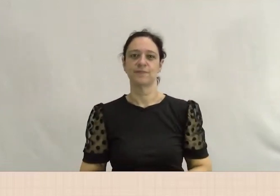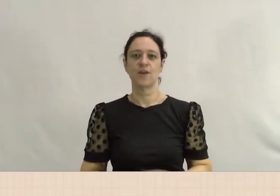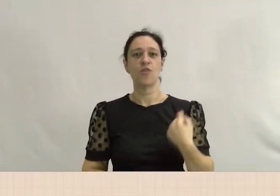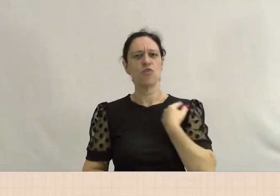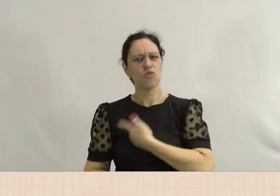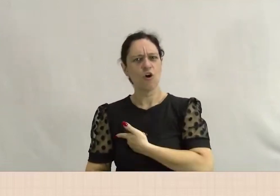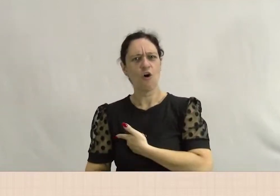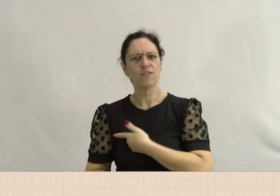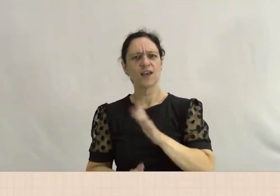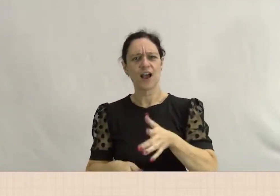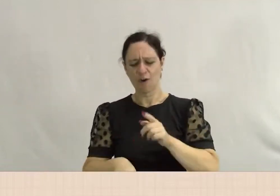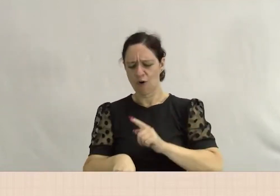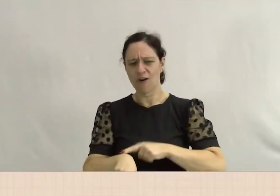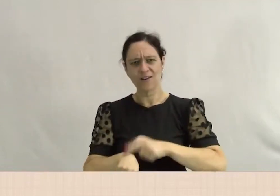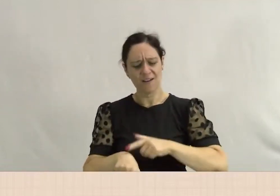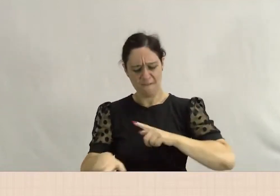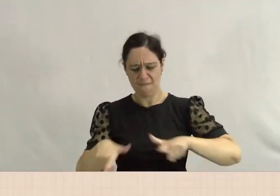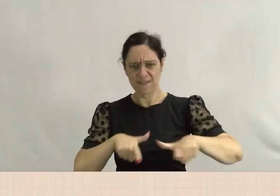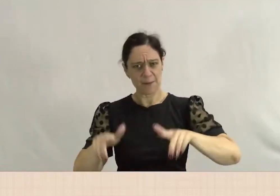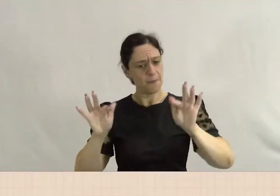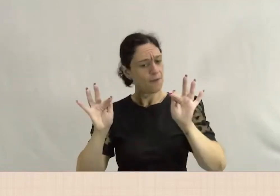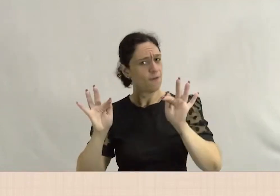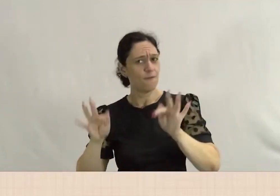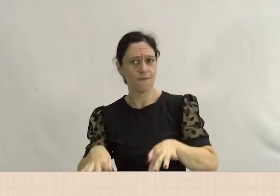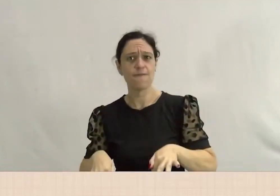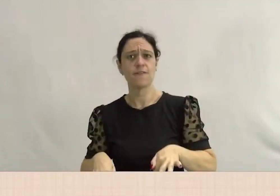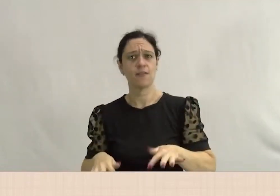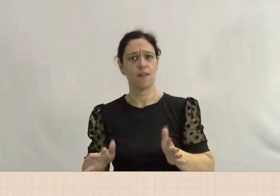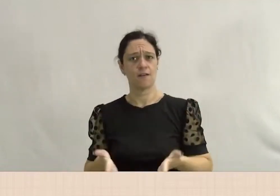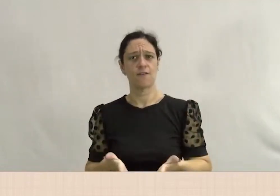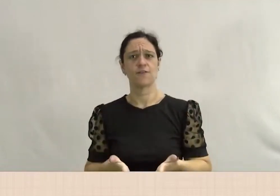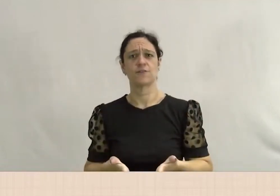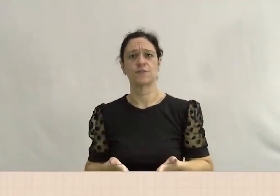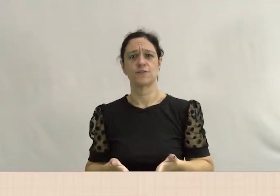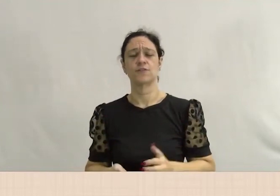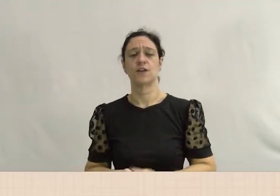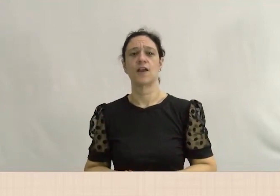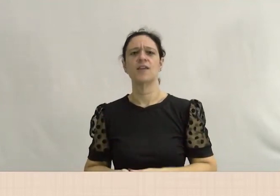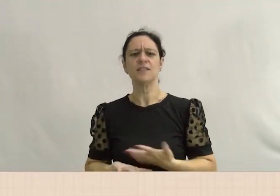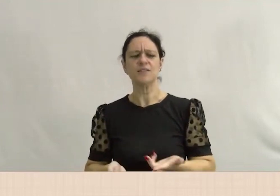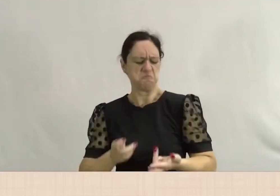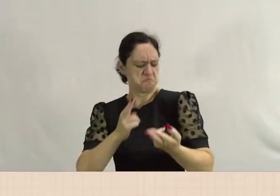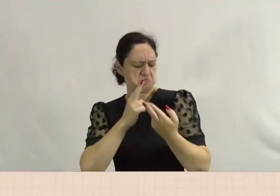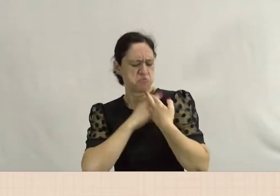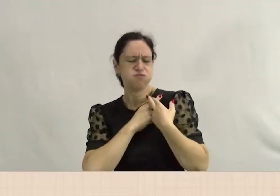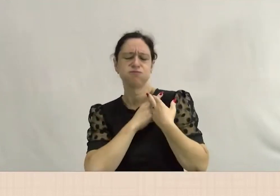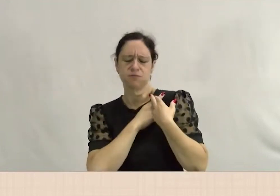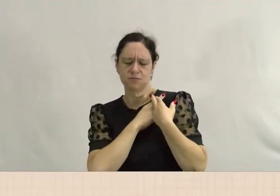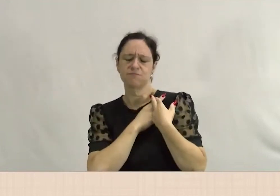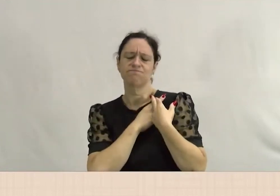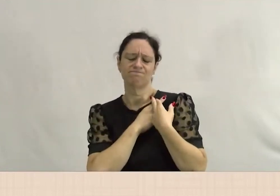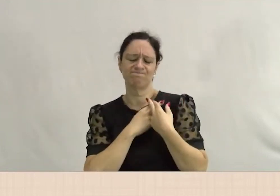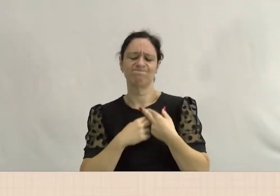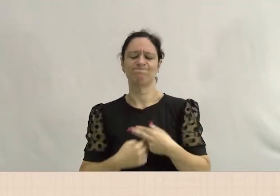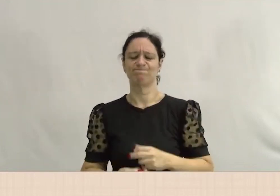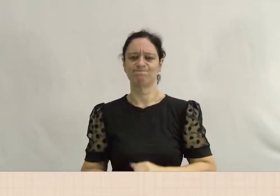Somos trabalhadores da última hora. Por isso, irmãos, eu sei da minha grande responsabilidade.